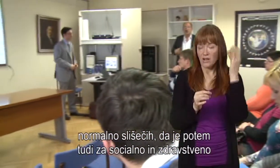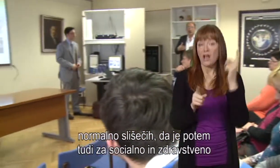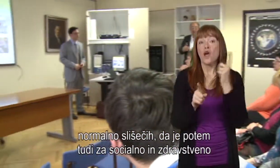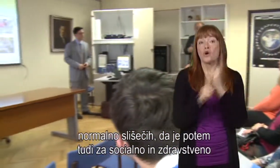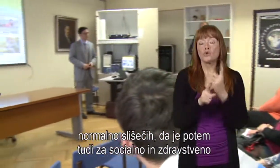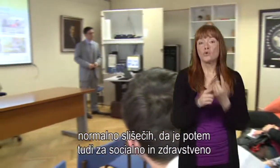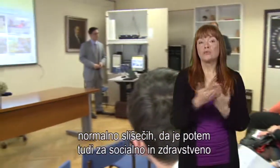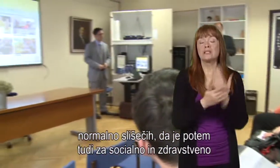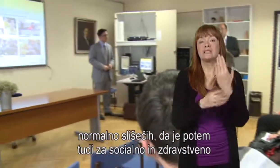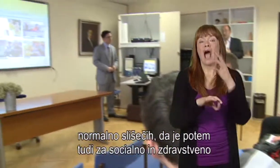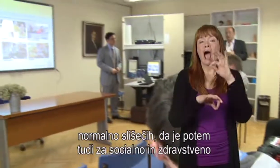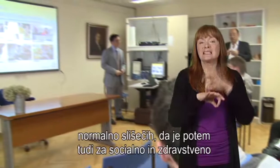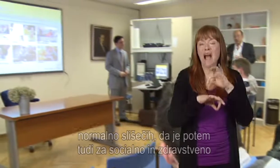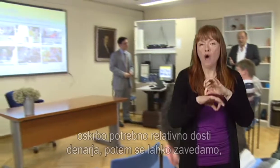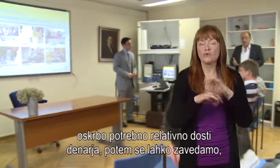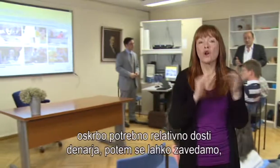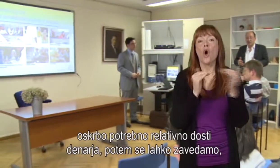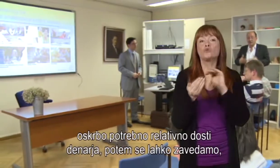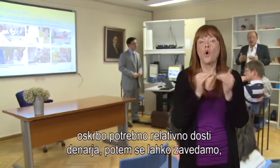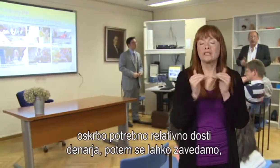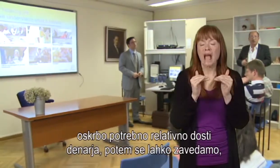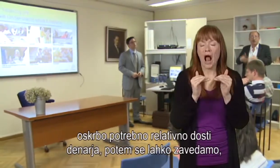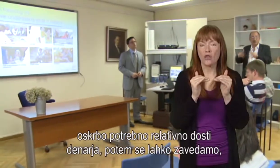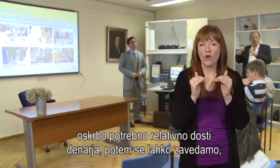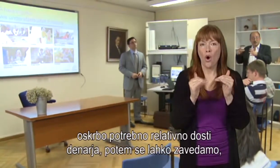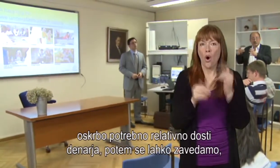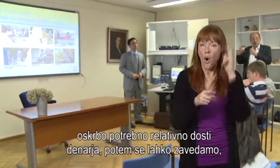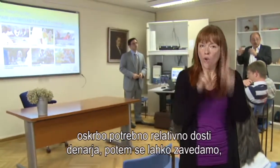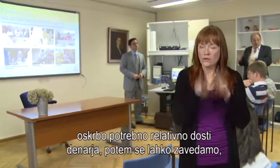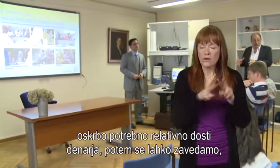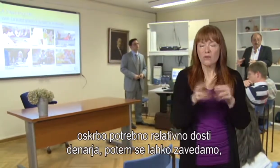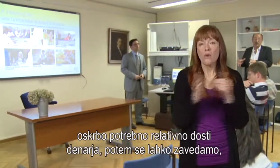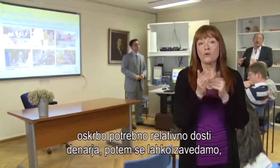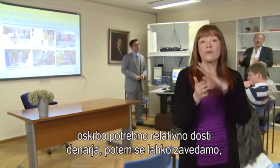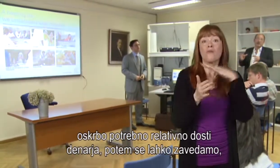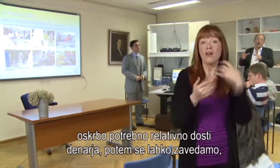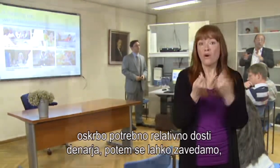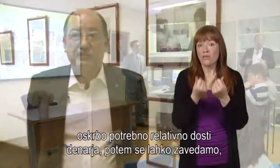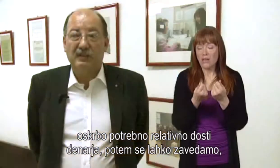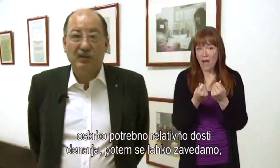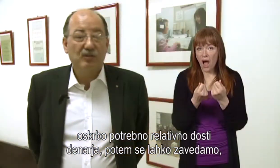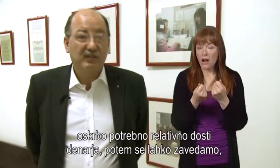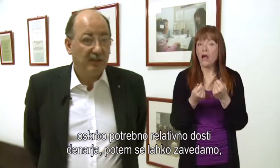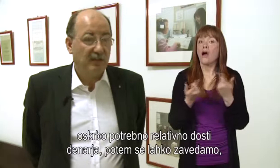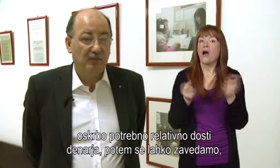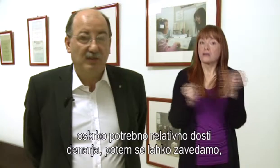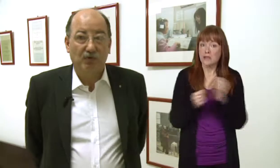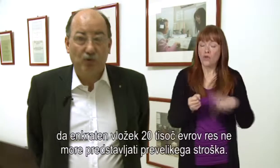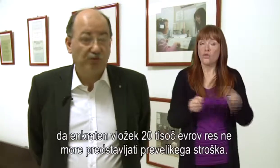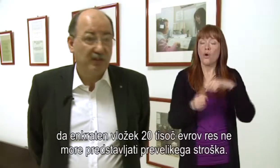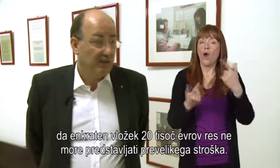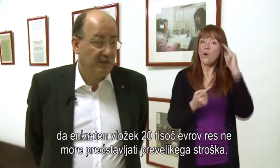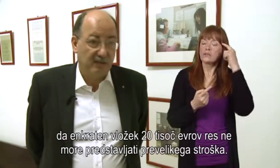potem tudi za zdravstveno, socialno skrbo potrebno relativno dosti denarja, potem se lahko zavedamo,